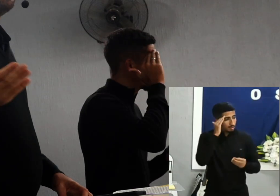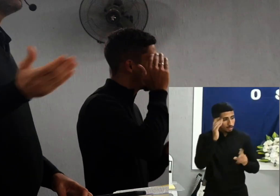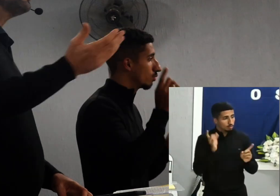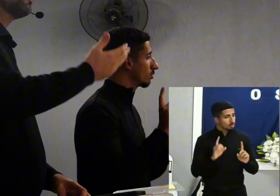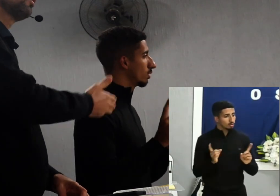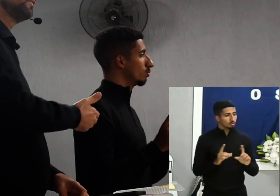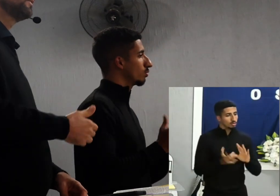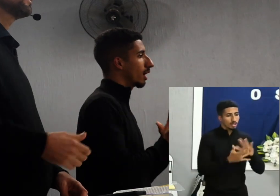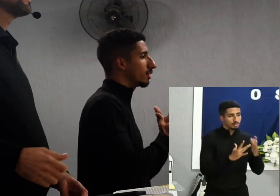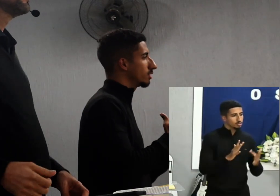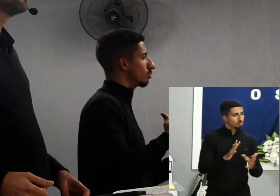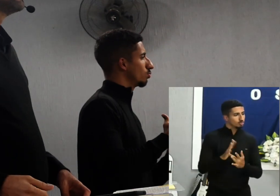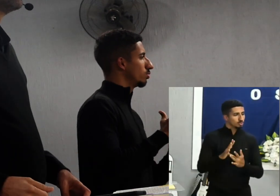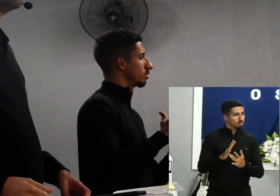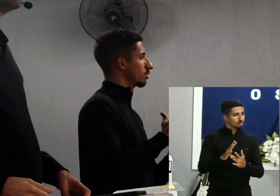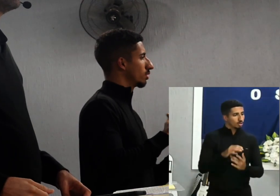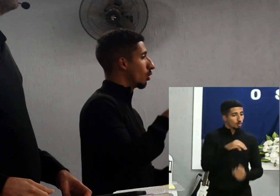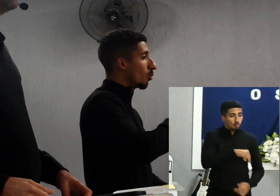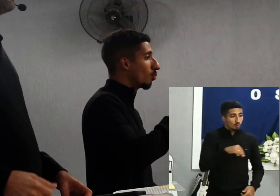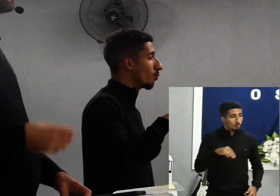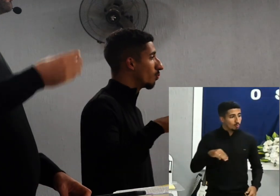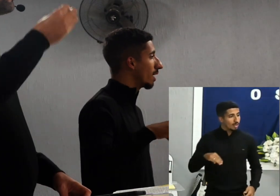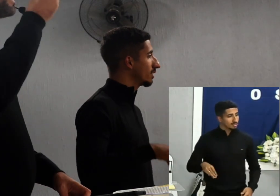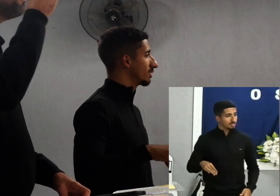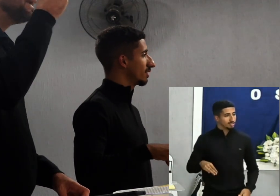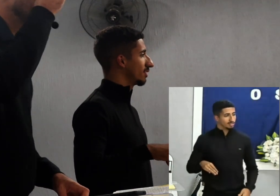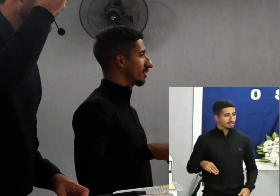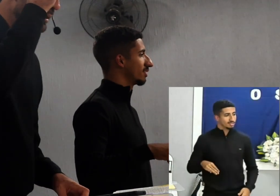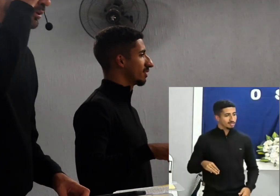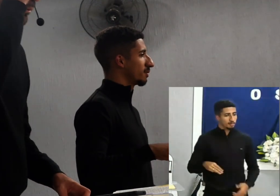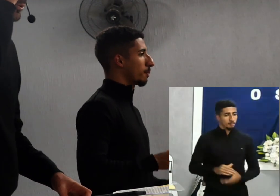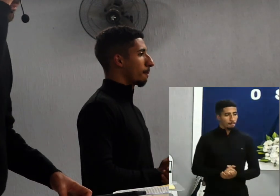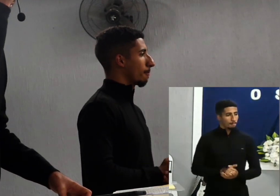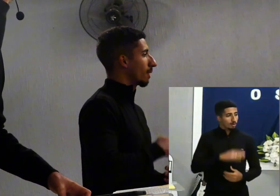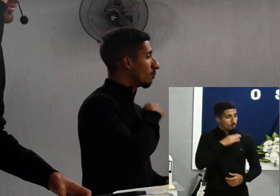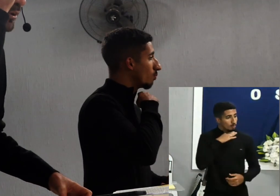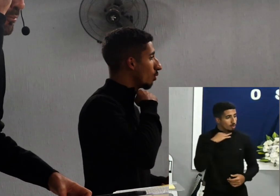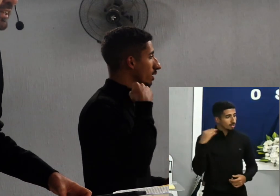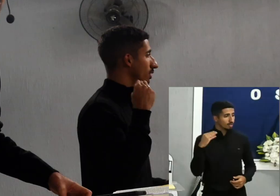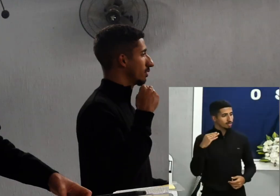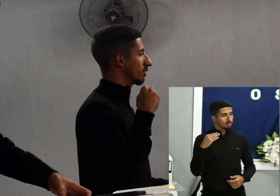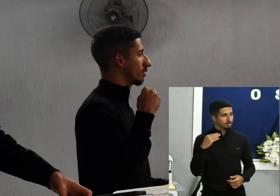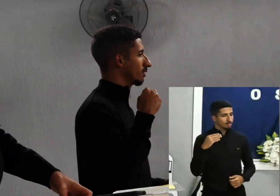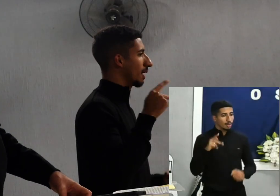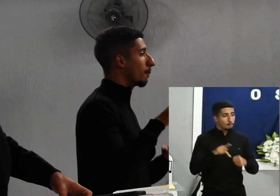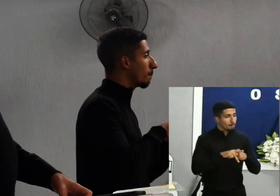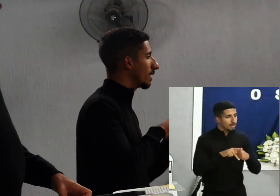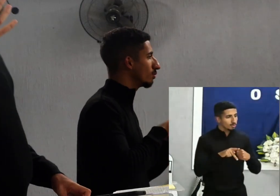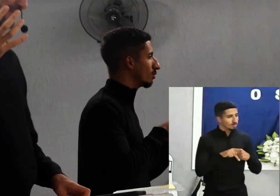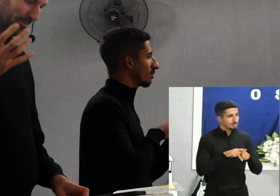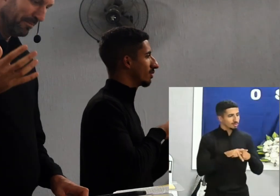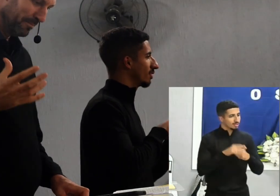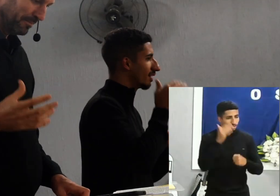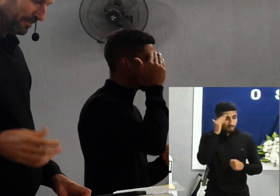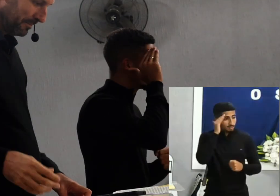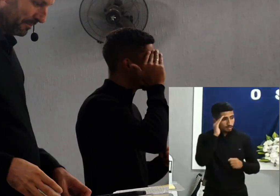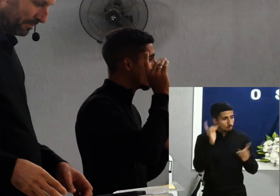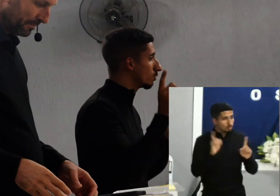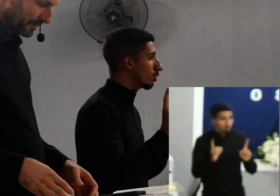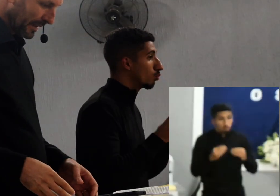trono e não na cruz. Então isso não cabia na cabeça do apóstolo Pedro. Racionalmente ele disse, não, é claro que não.